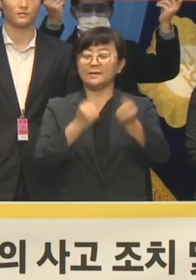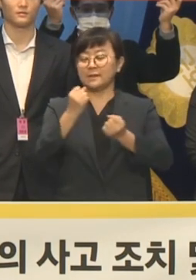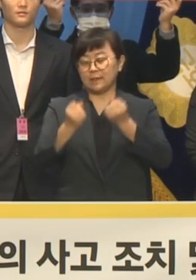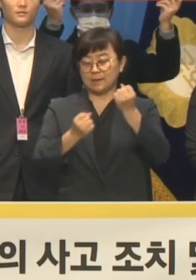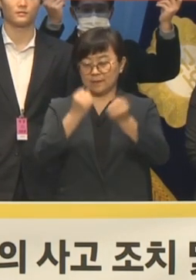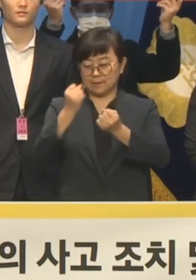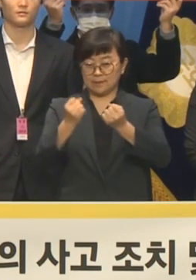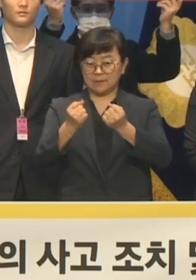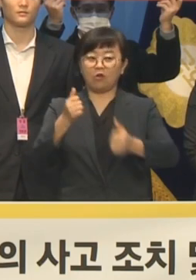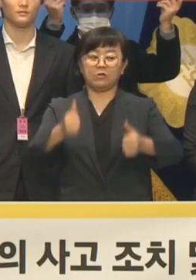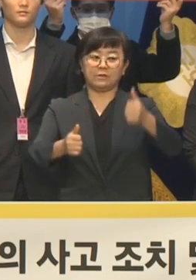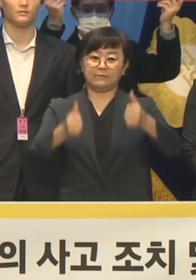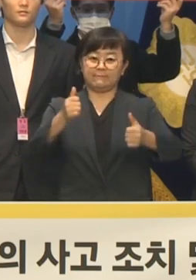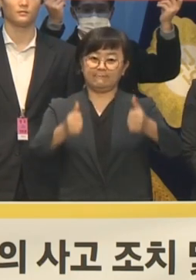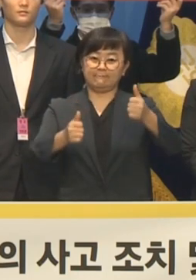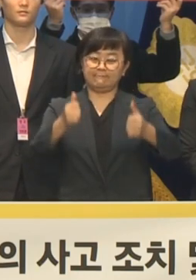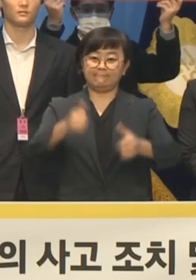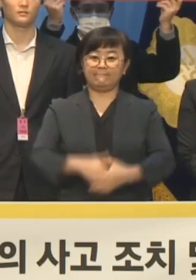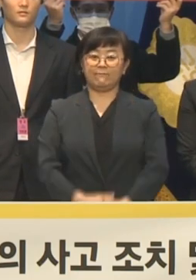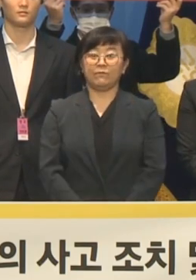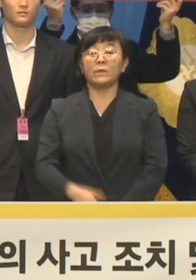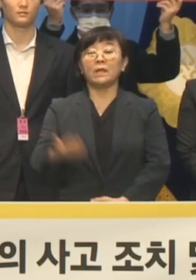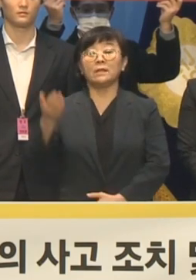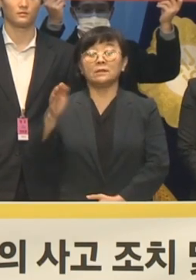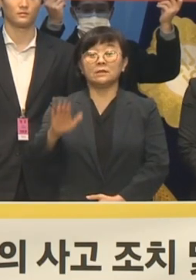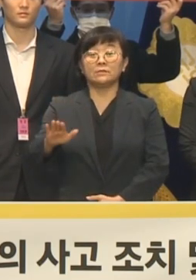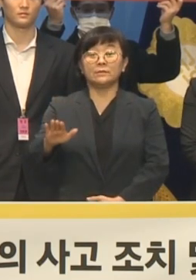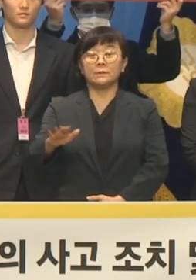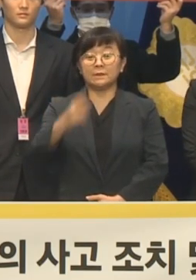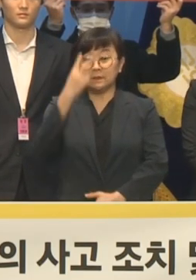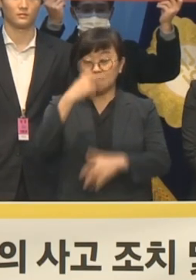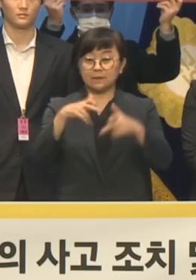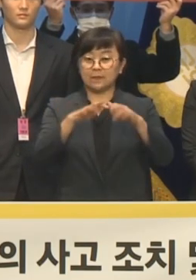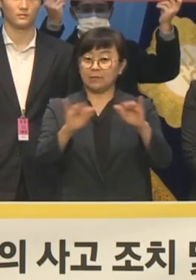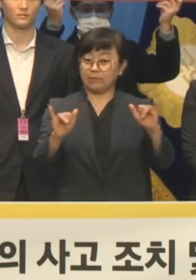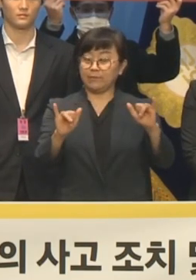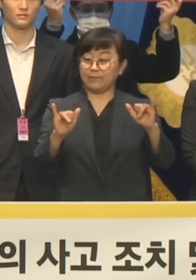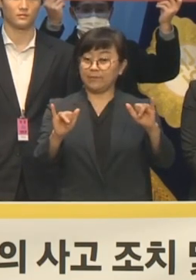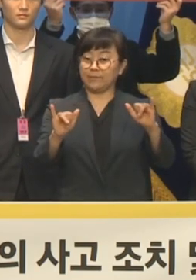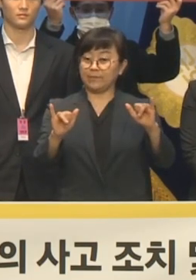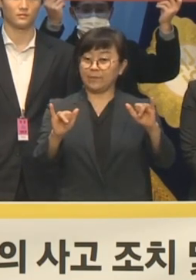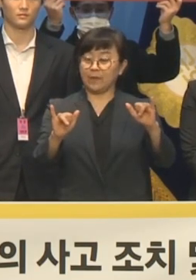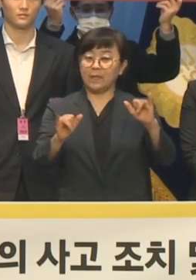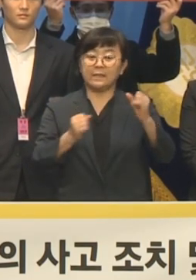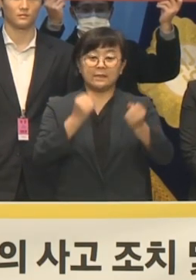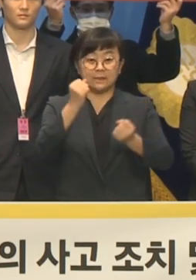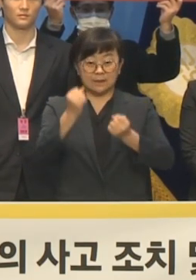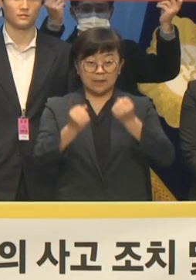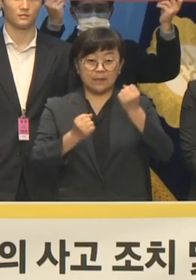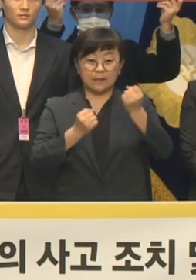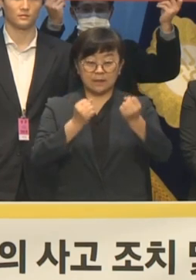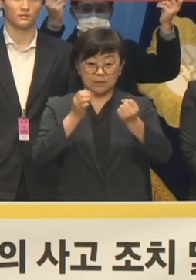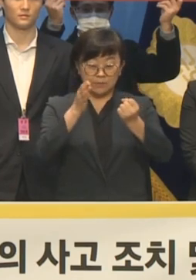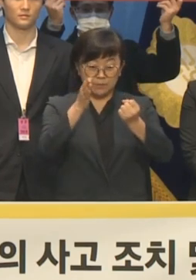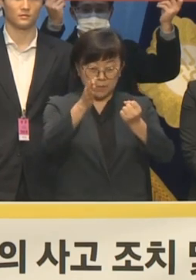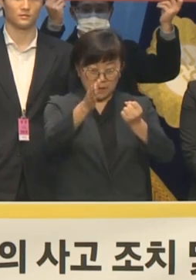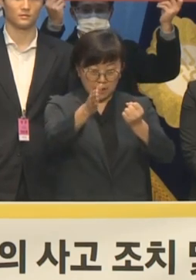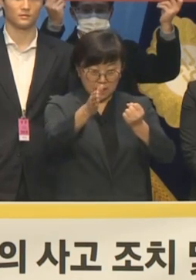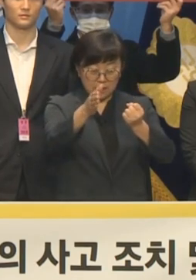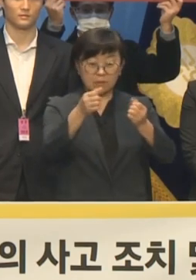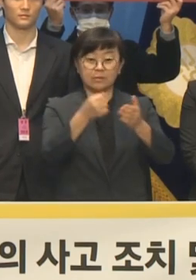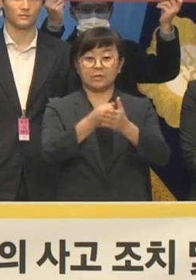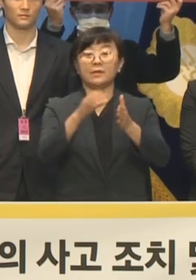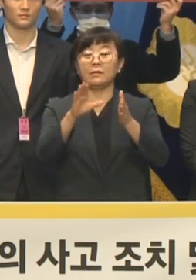사이클 경기입니다. 하지만 시각장애인분들은 사이클이 나아가야 할 방향